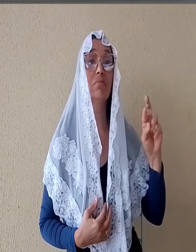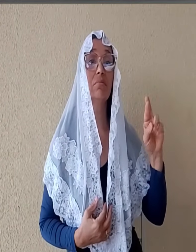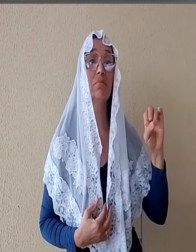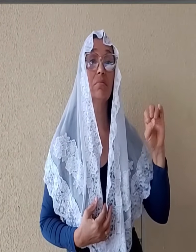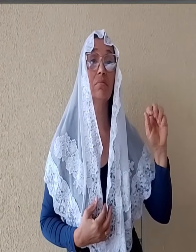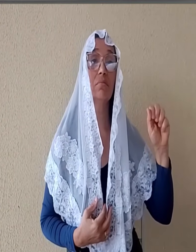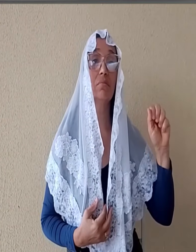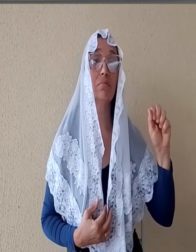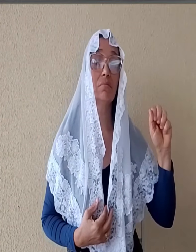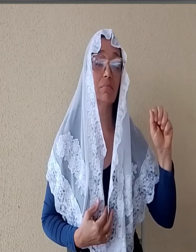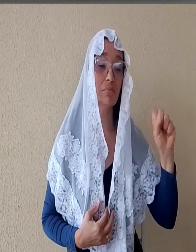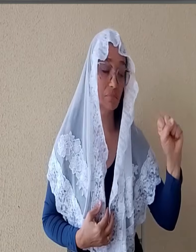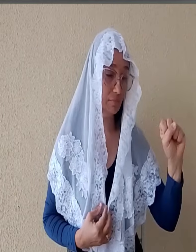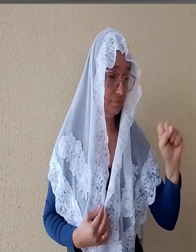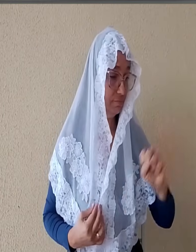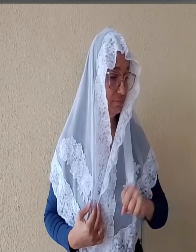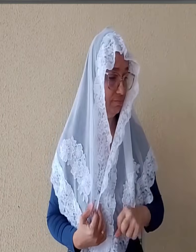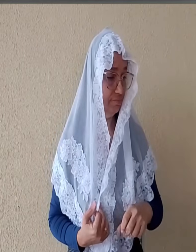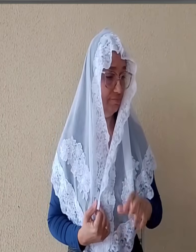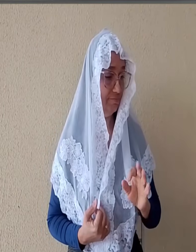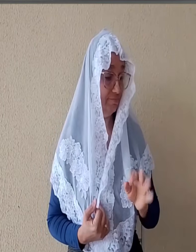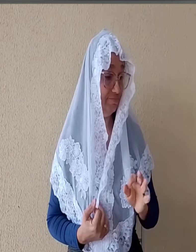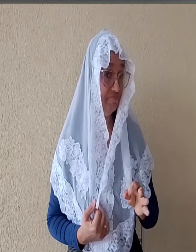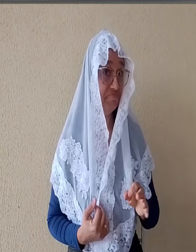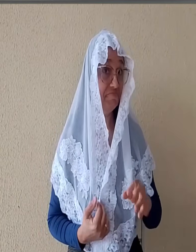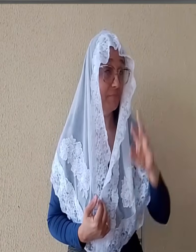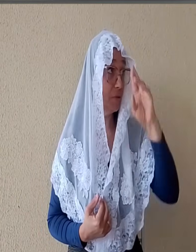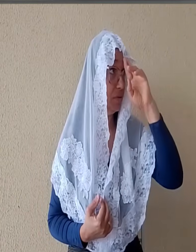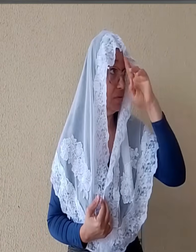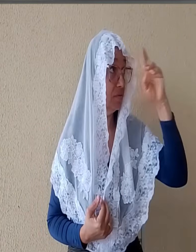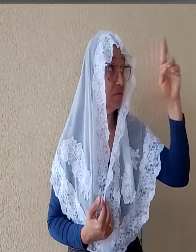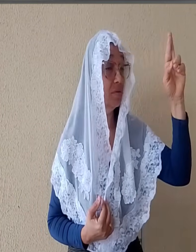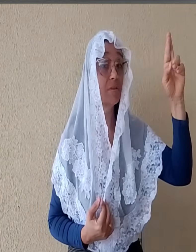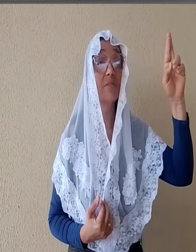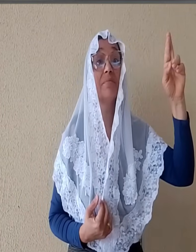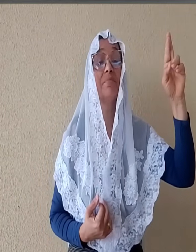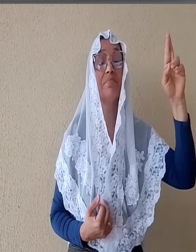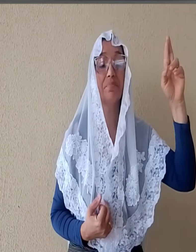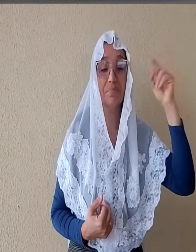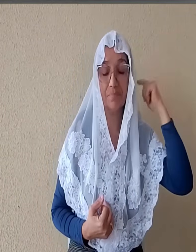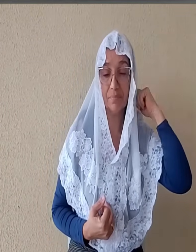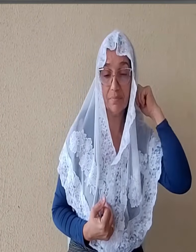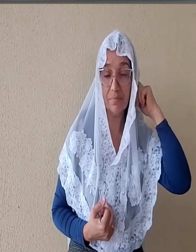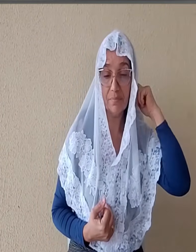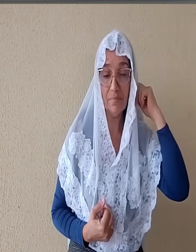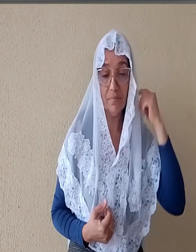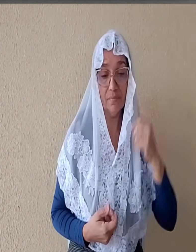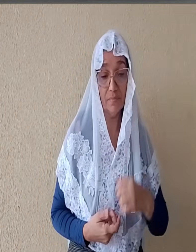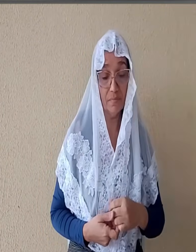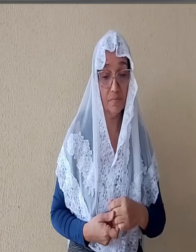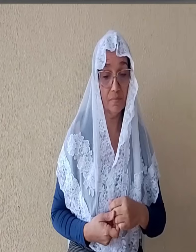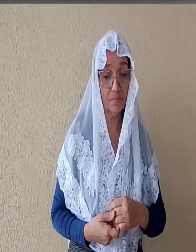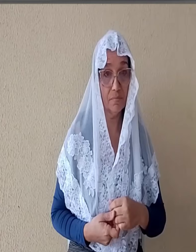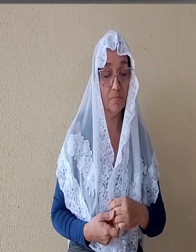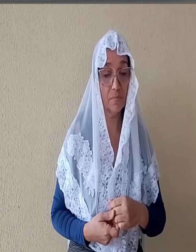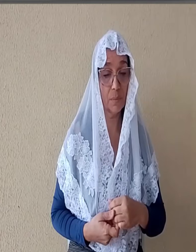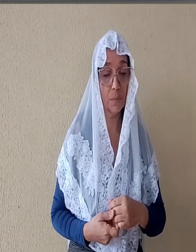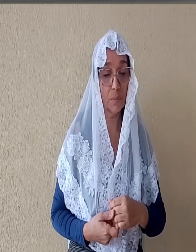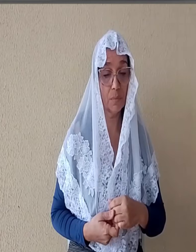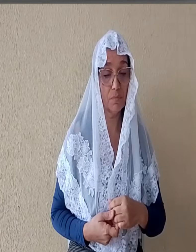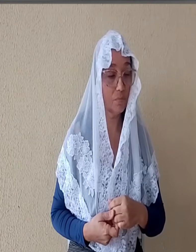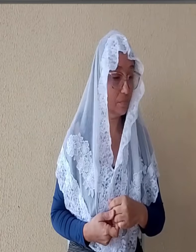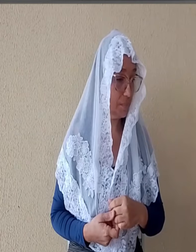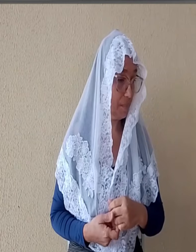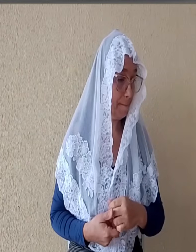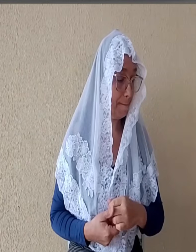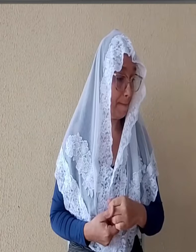ia ser sacerdote, né? Ele falou, ó, vim do meu pai é sacerdote,